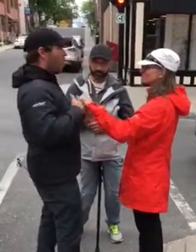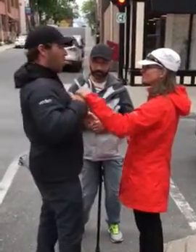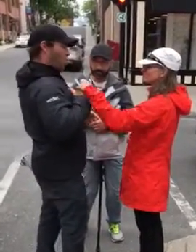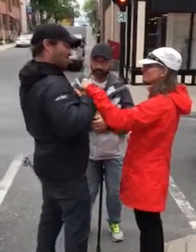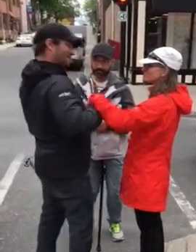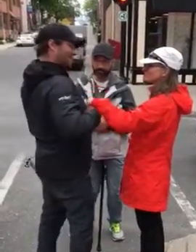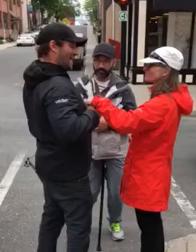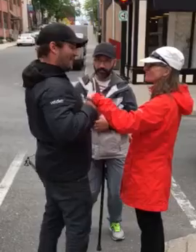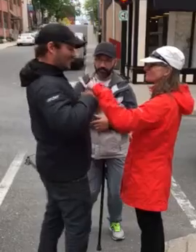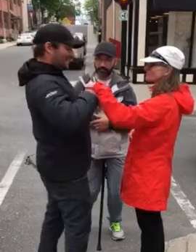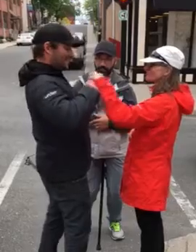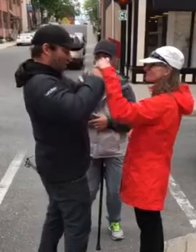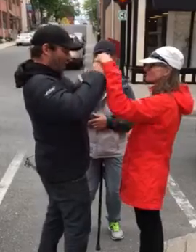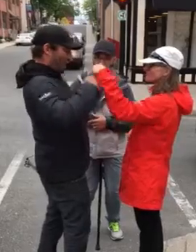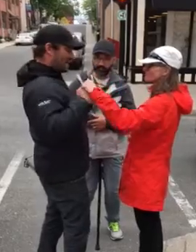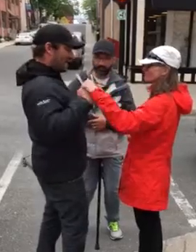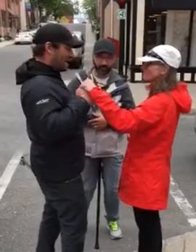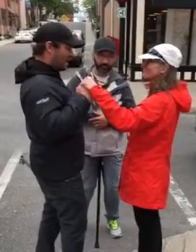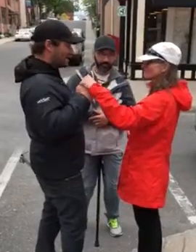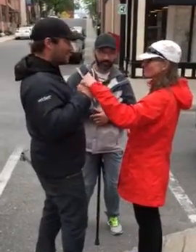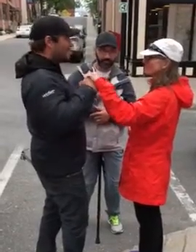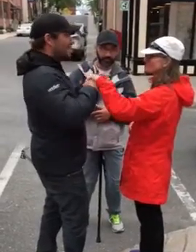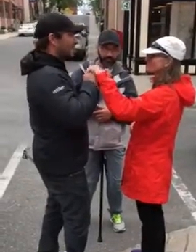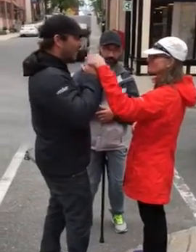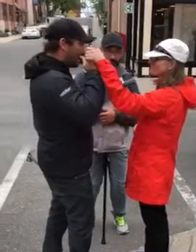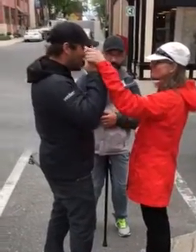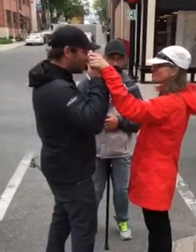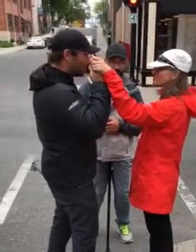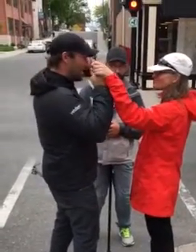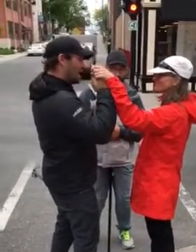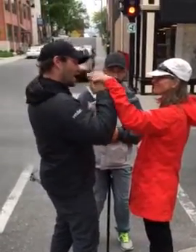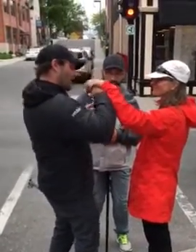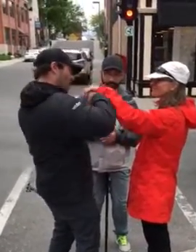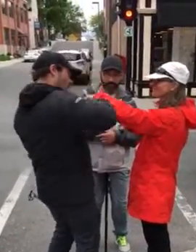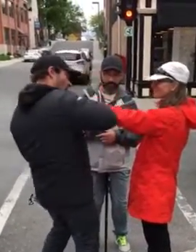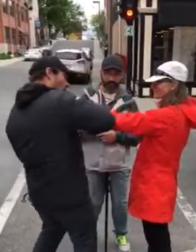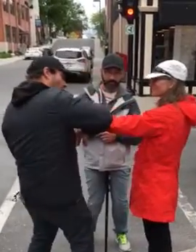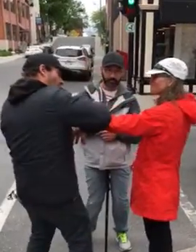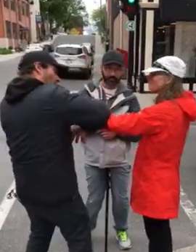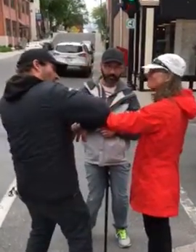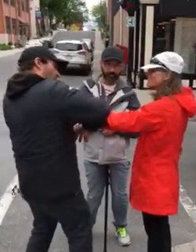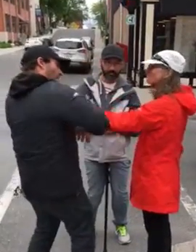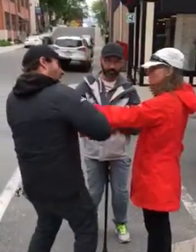Mondelez International. Is that what he says? Yes, the corporation.